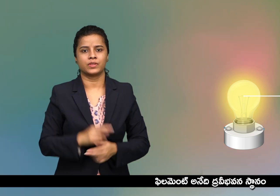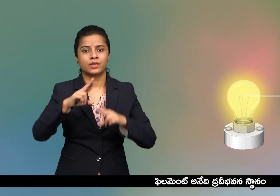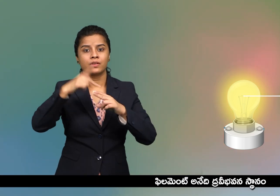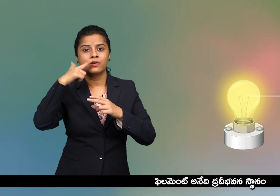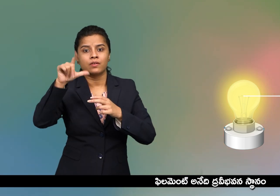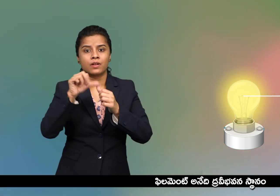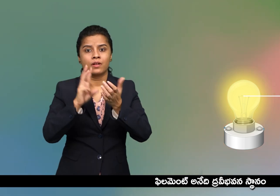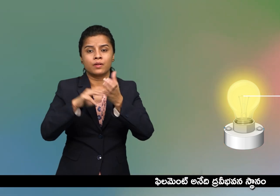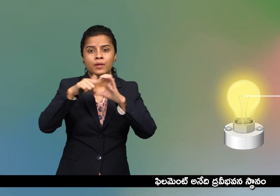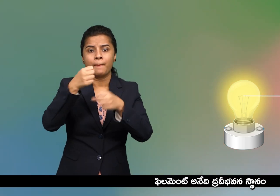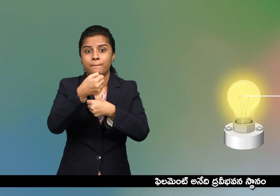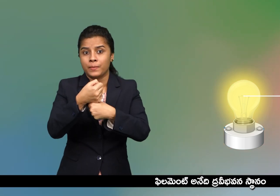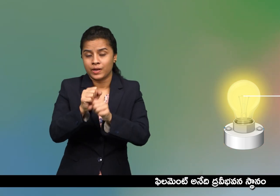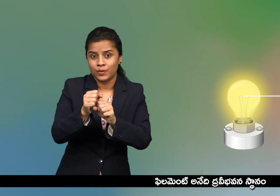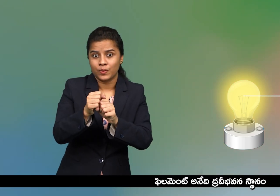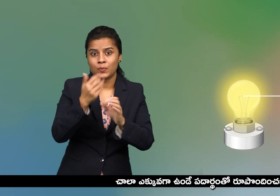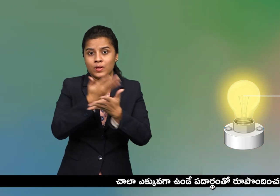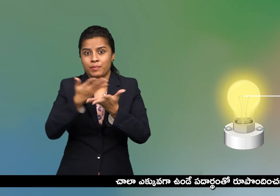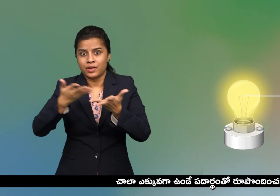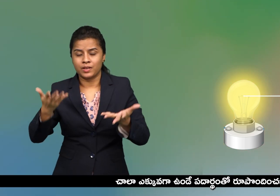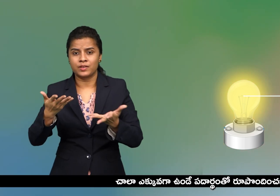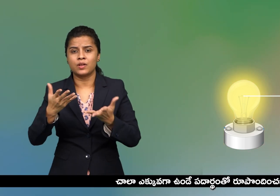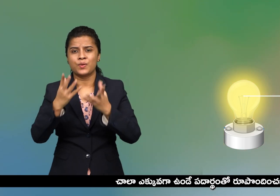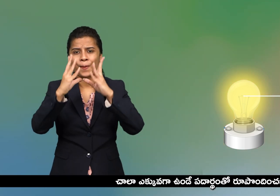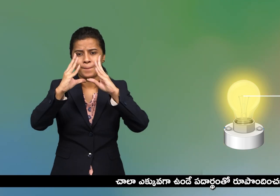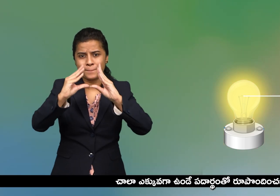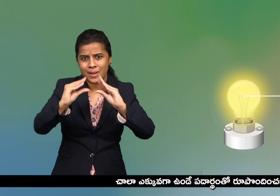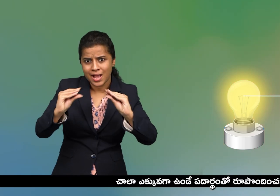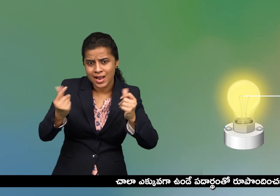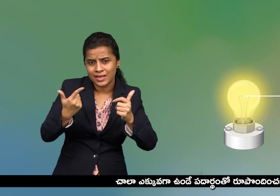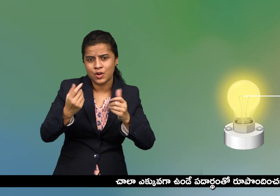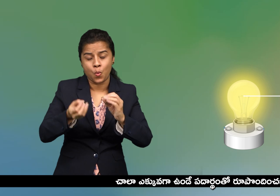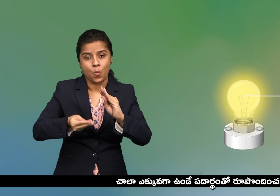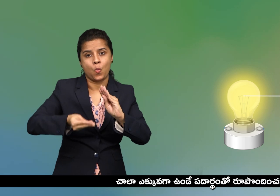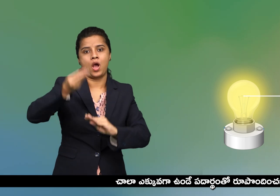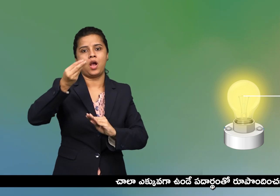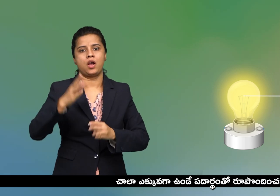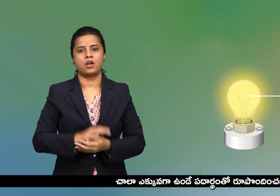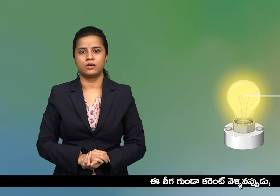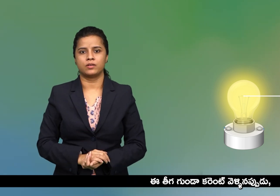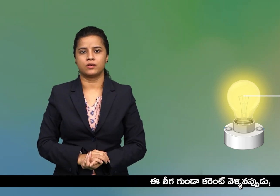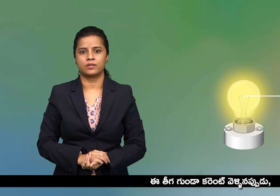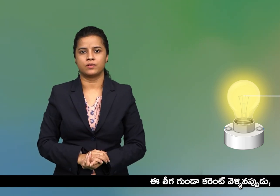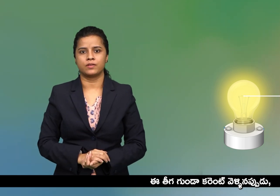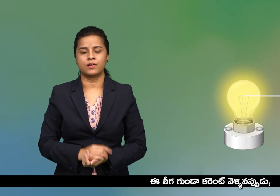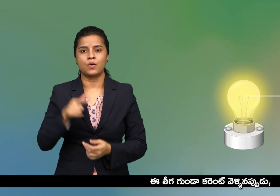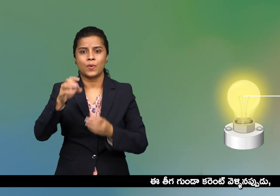ఫిలమెంట్ అనేది ద్రవీభవన స్థానం చాలా ఎక్కువగా ఉండే పదార్థంతో రూపొందించబడింది. ఈ తీగ గుండా